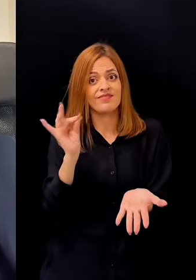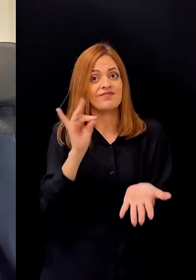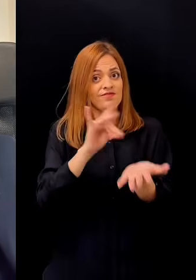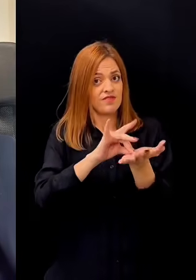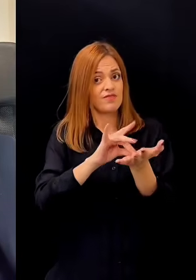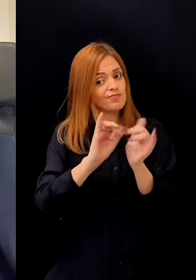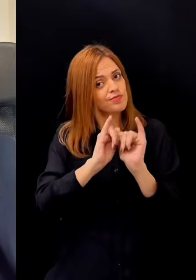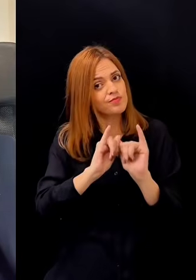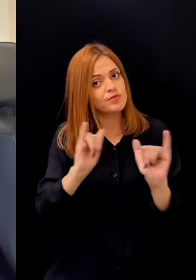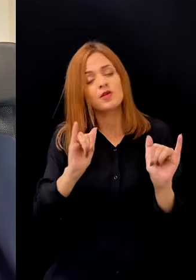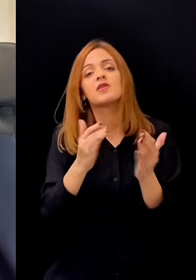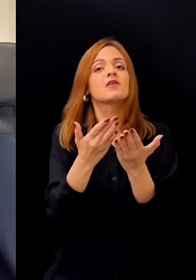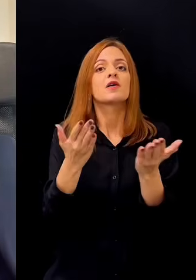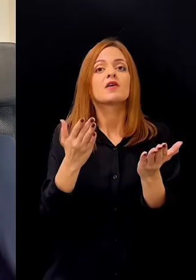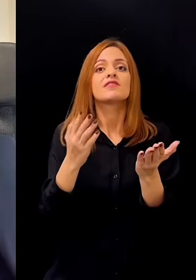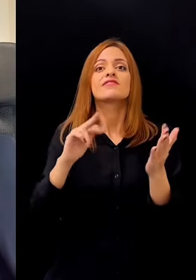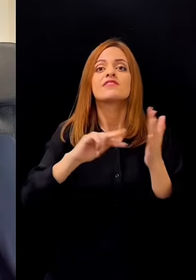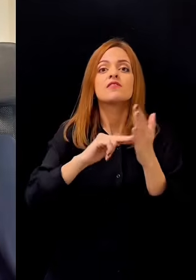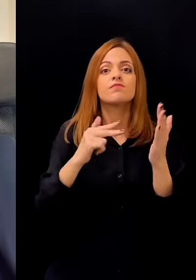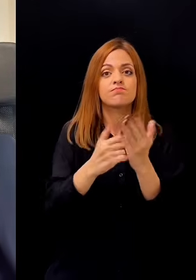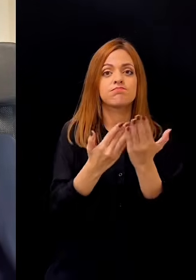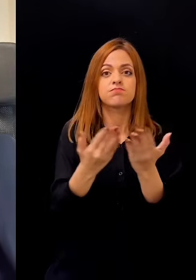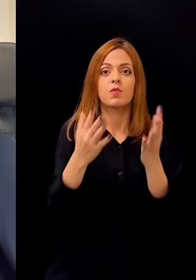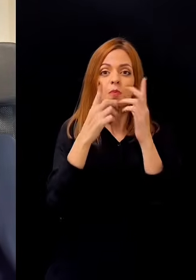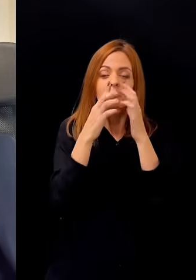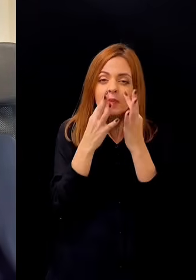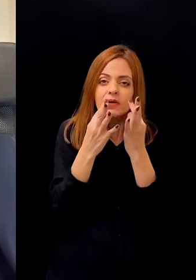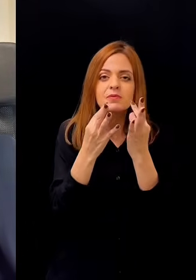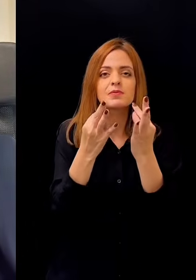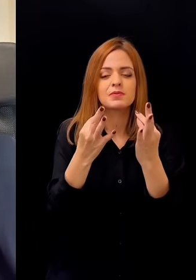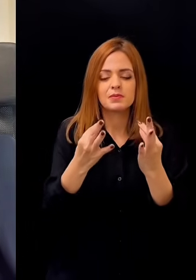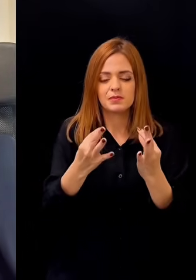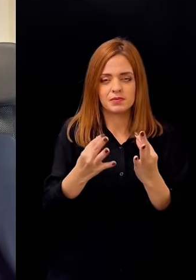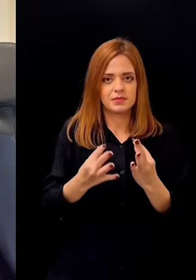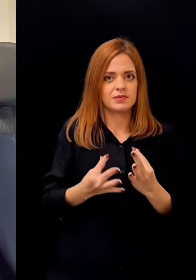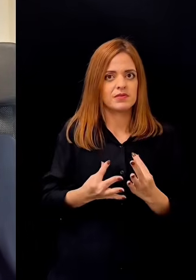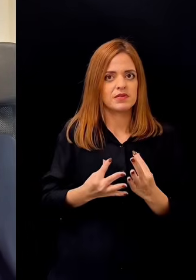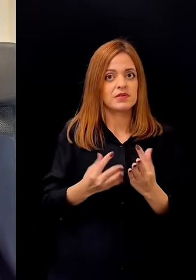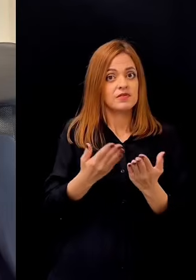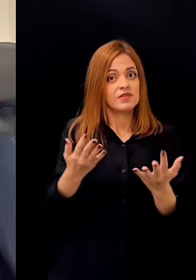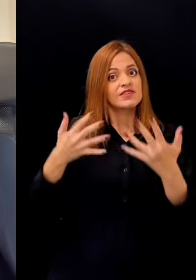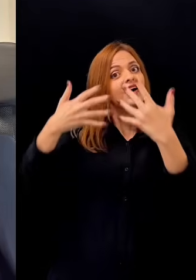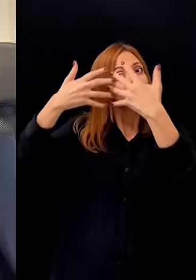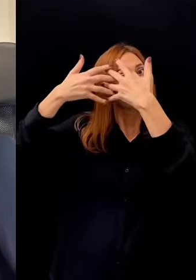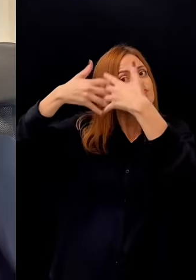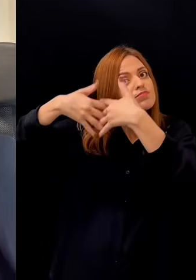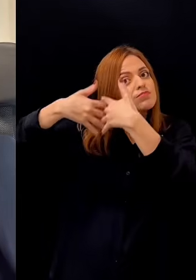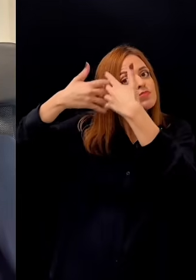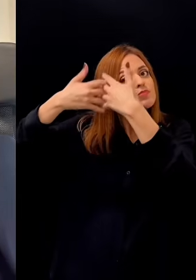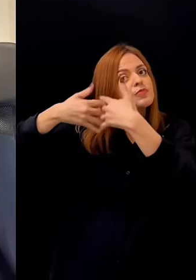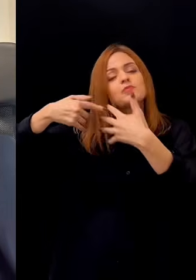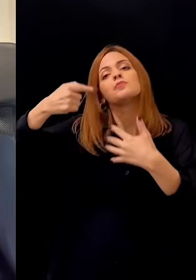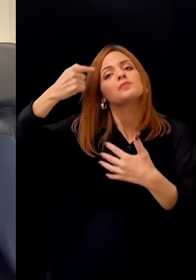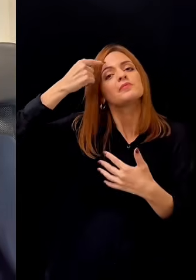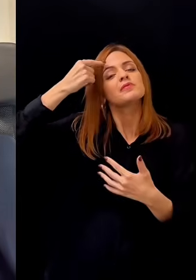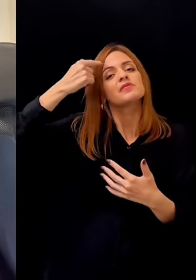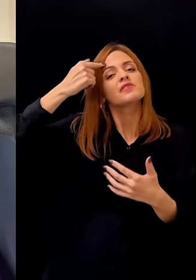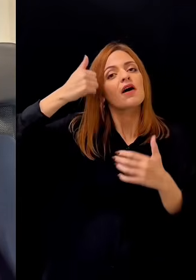para você prestar bastante atenção, para você pensar, raciocinar,